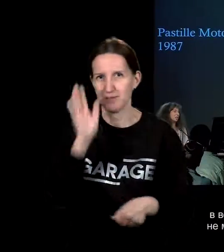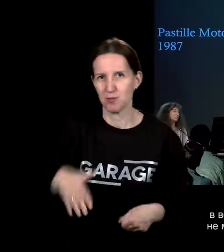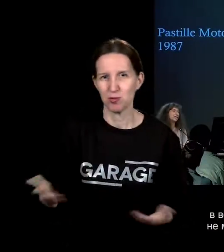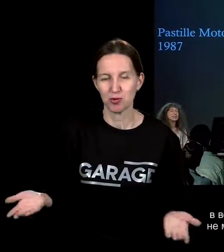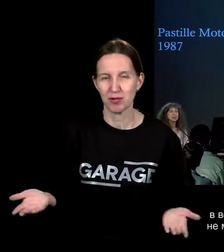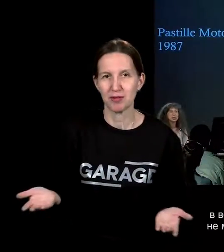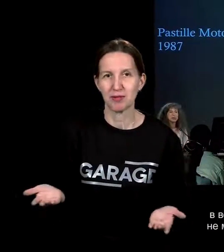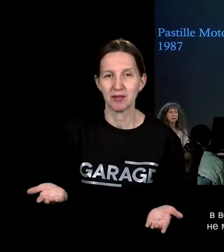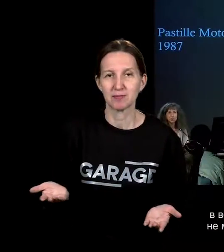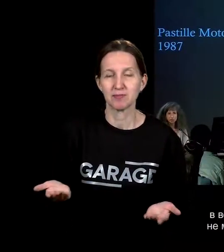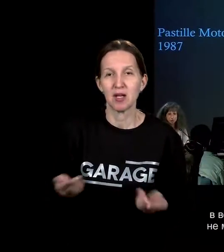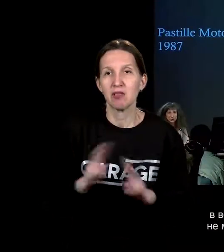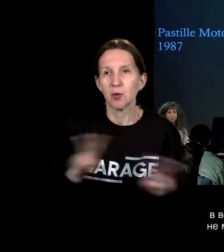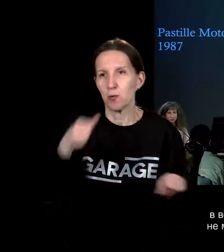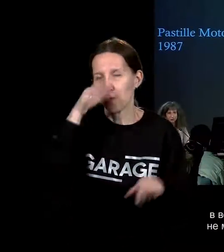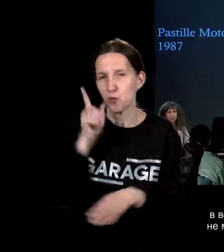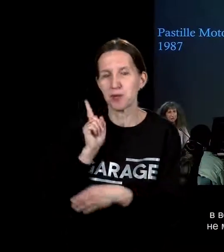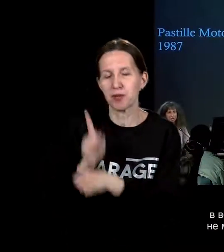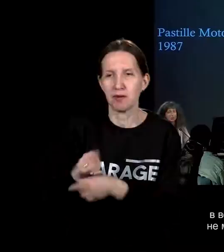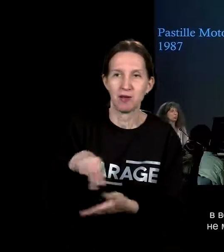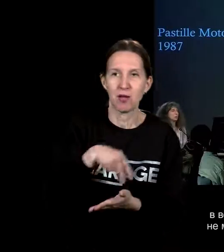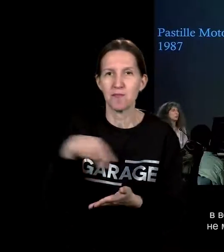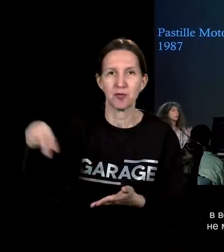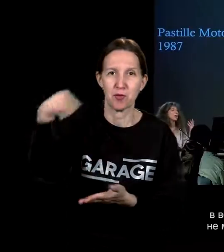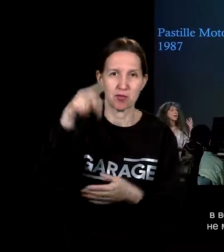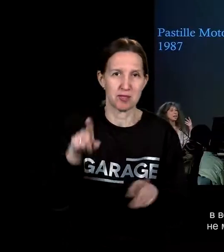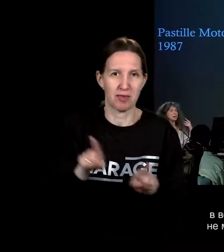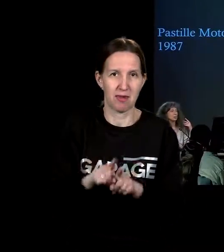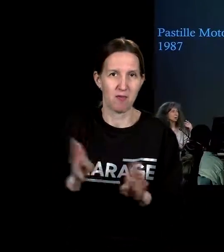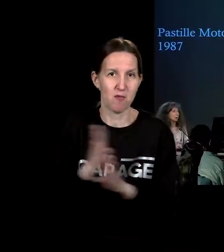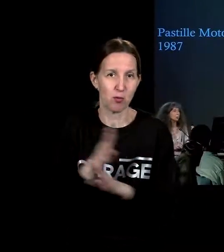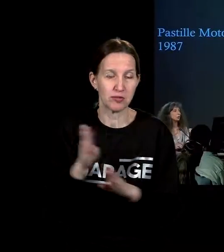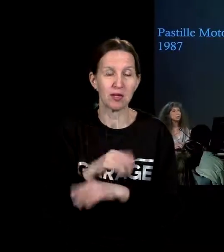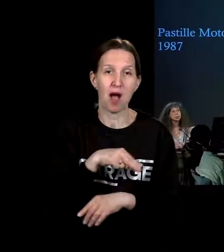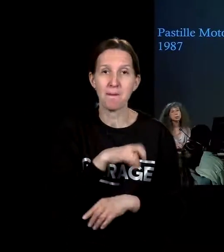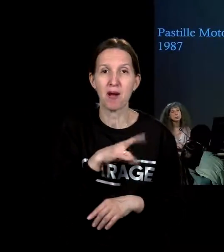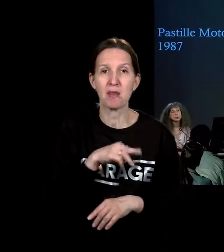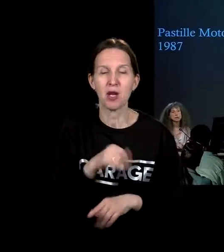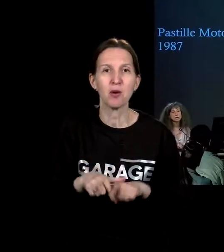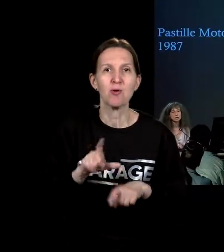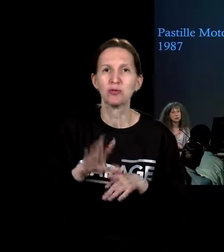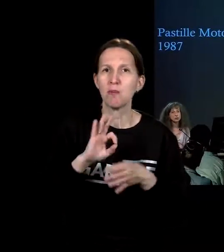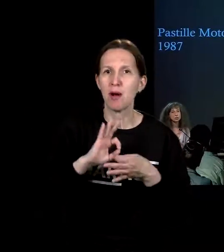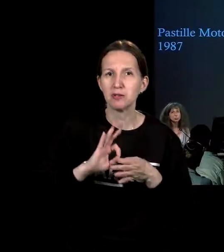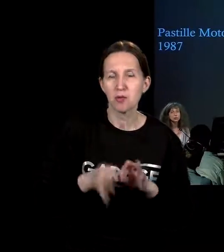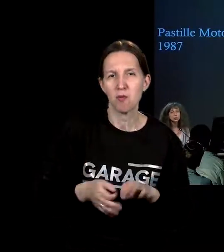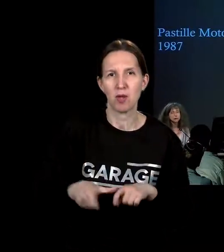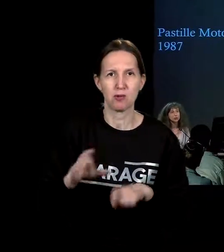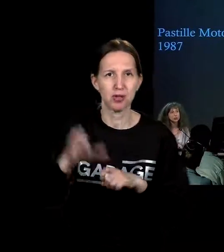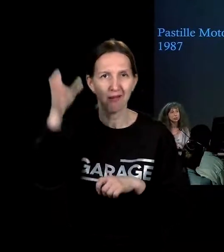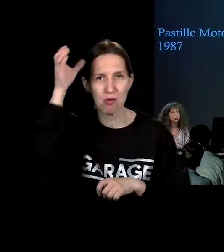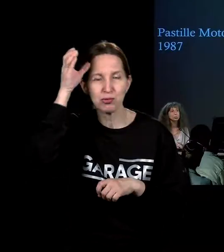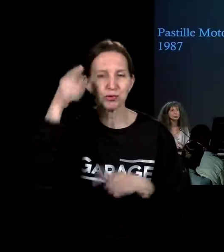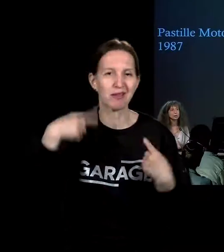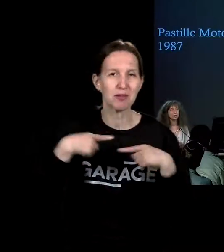никакая авиация ему не может запретить перемещаться таким образом. Пономаренко очень подробно, иногда, надо сказать, вполне научно и